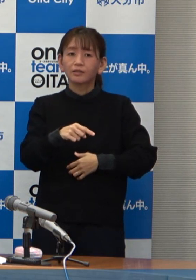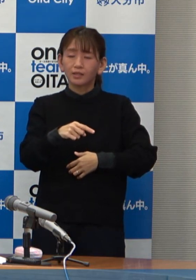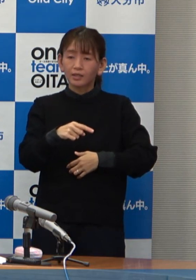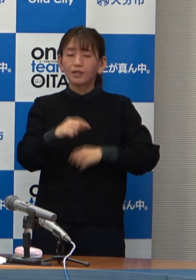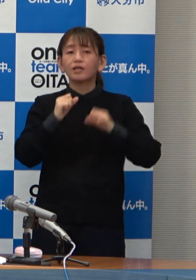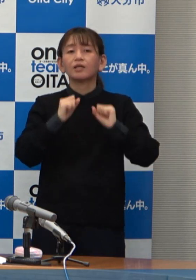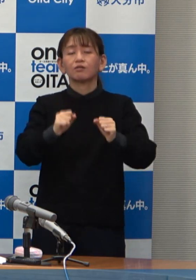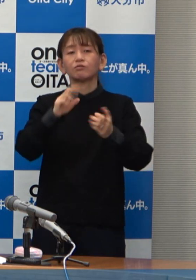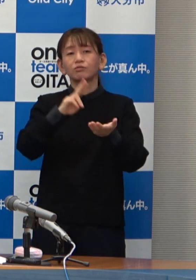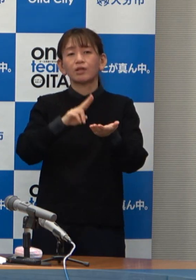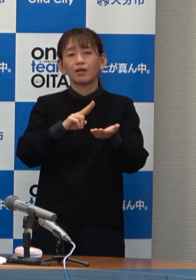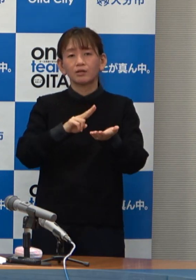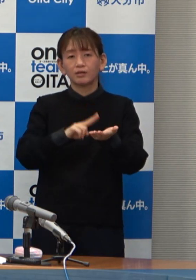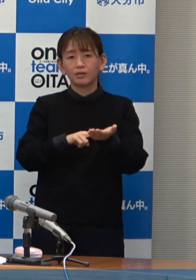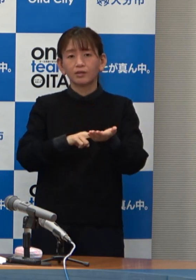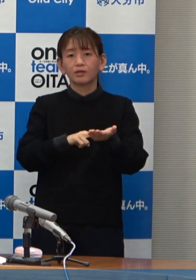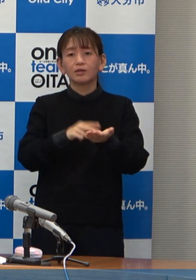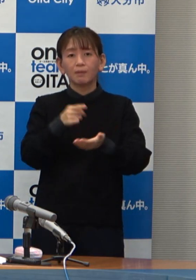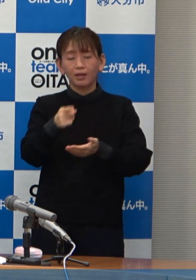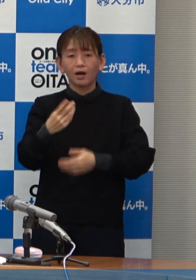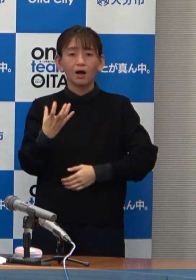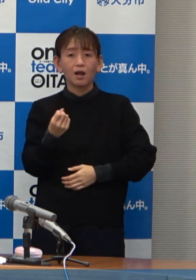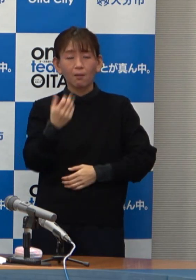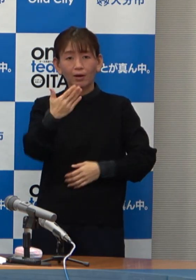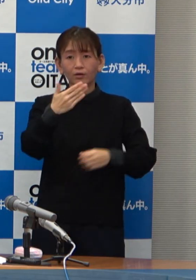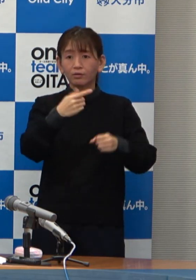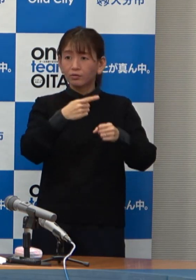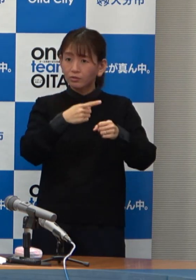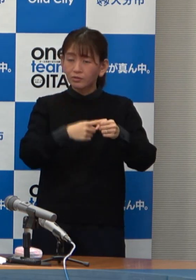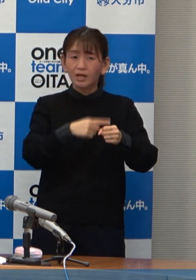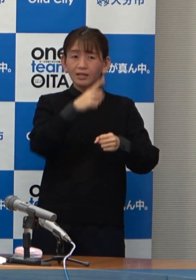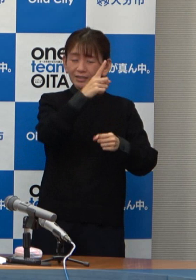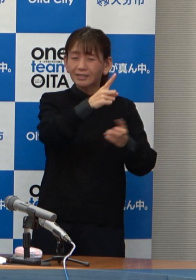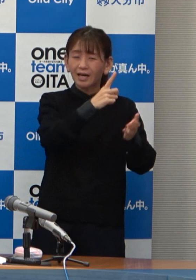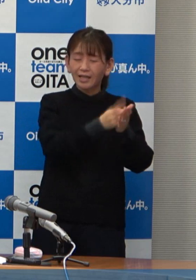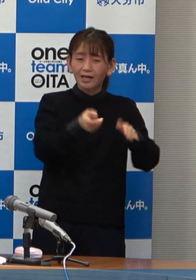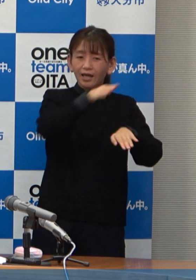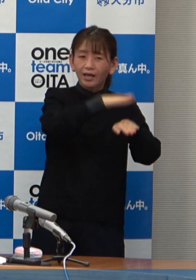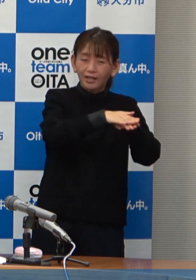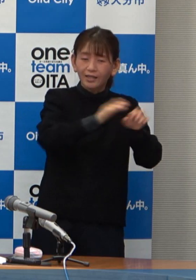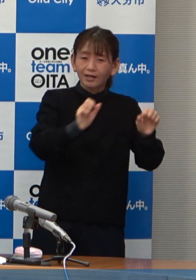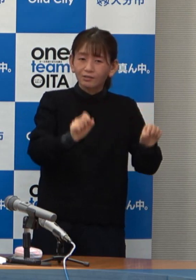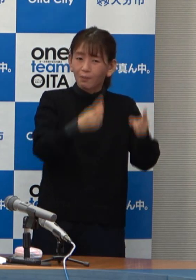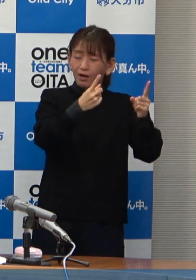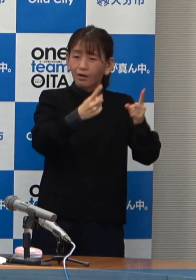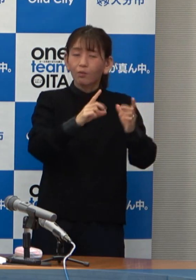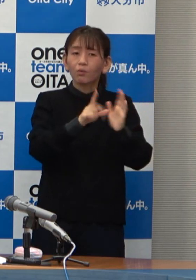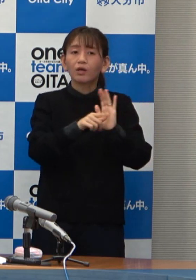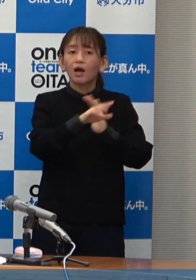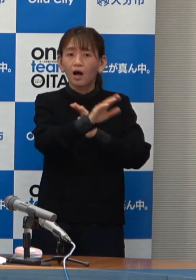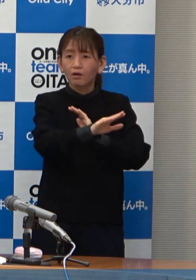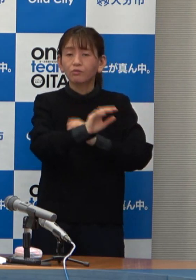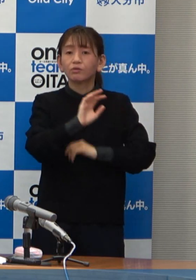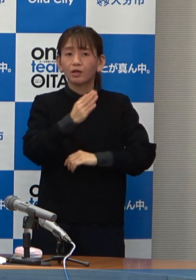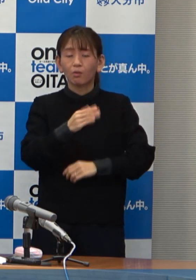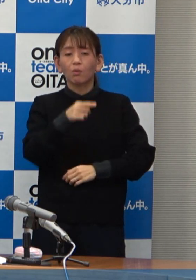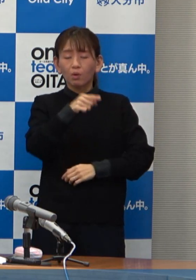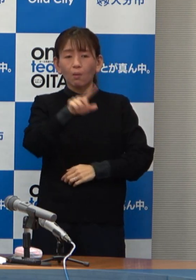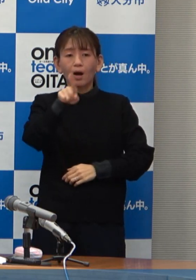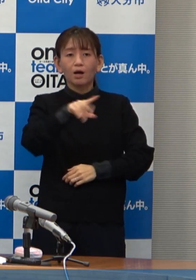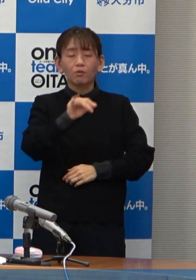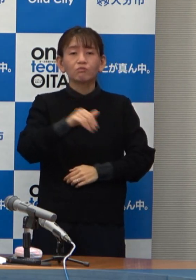決められて令和9年に1回重なる時があるけどそれは春から